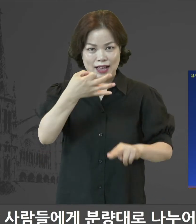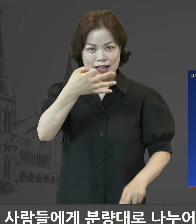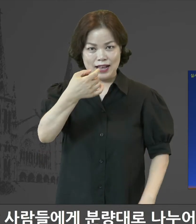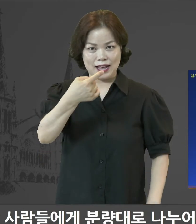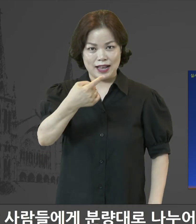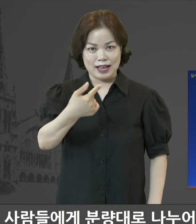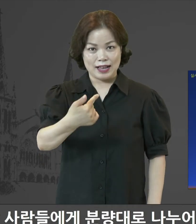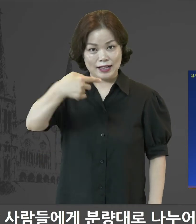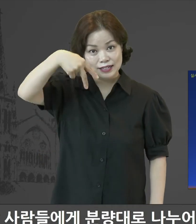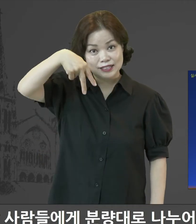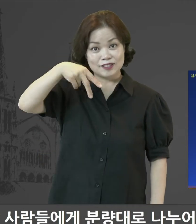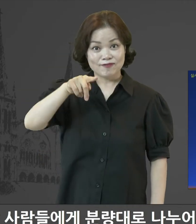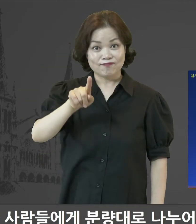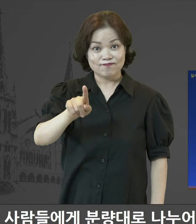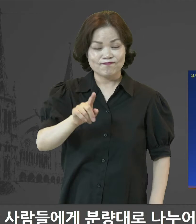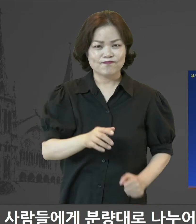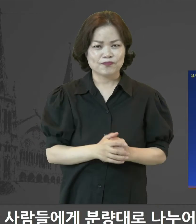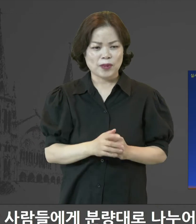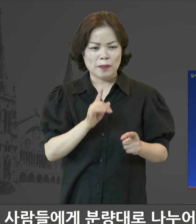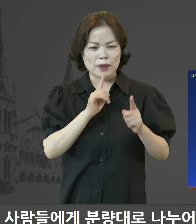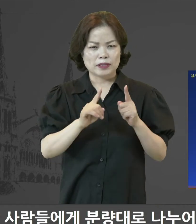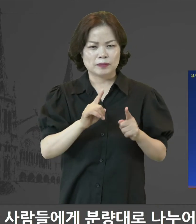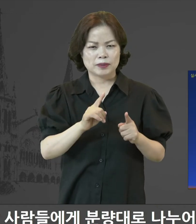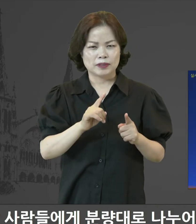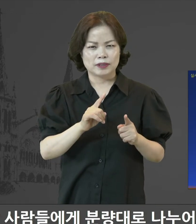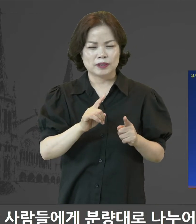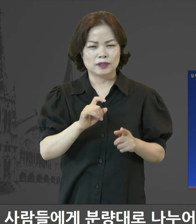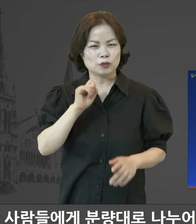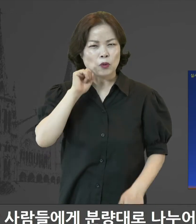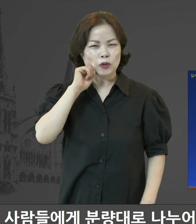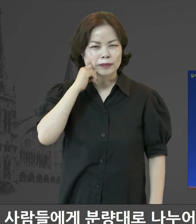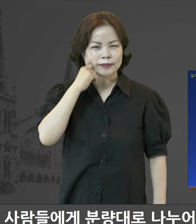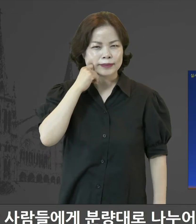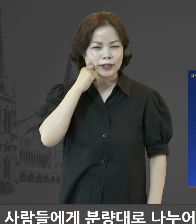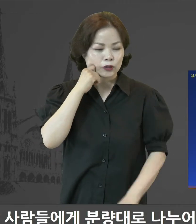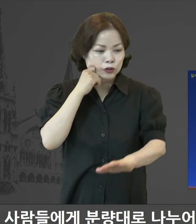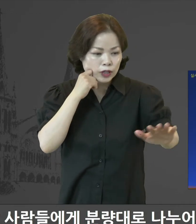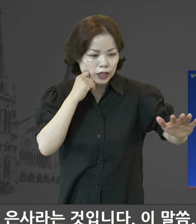이 말씀 쉽지는 않지만 이 말씀이